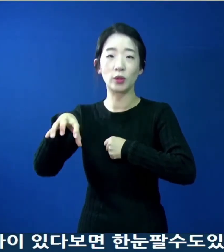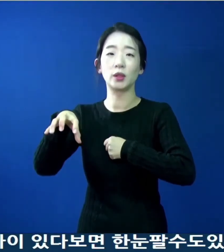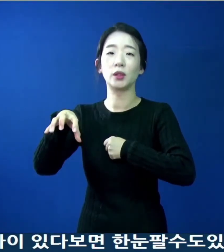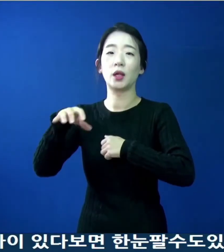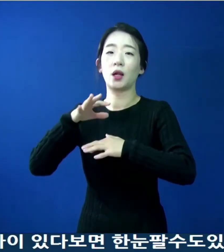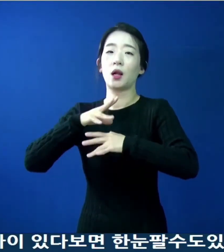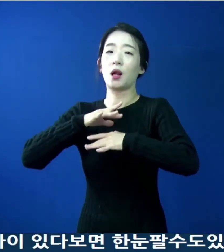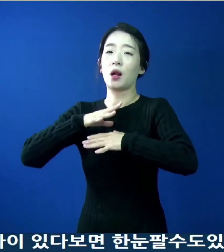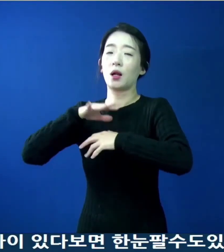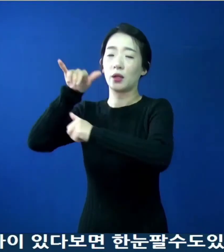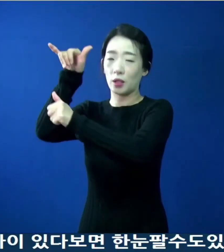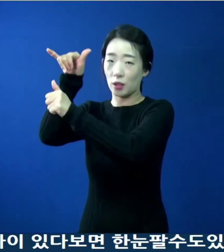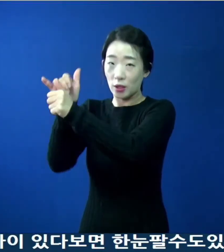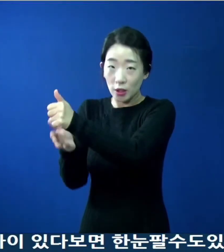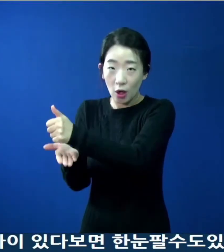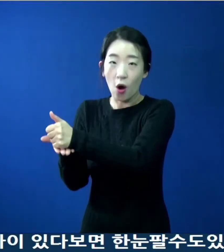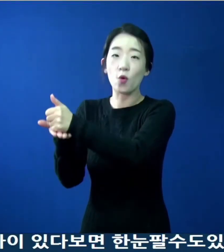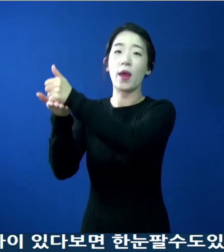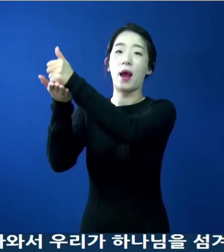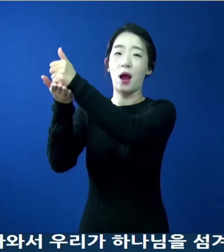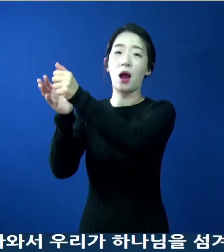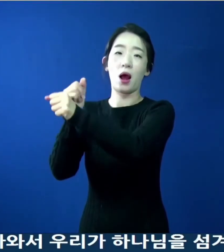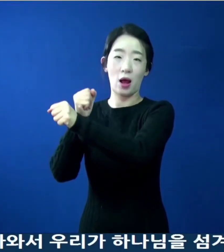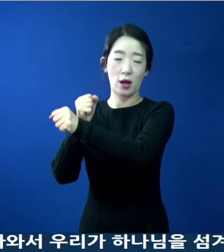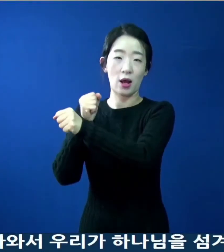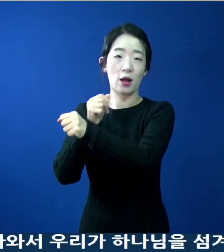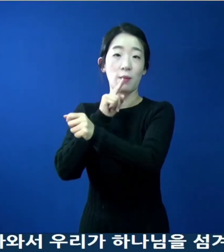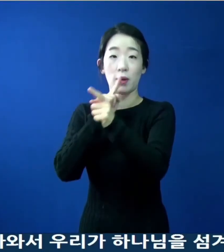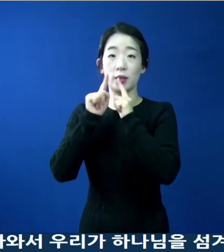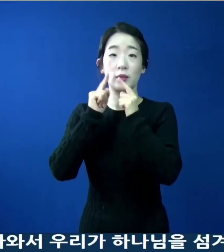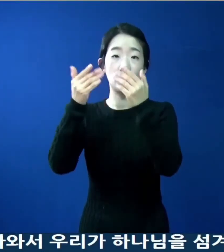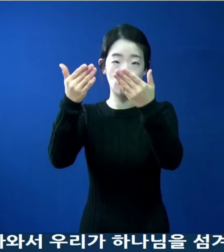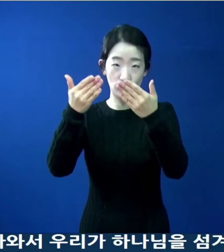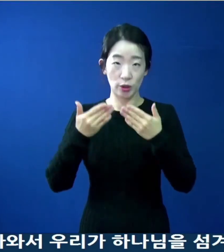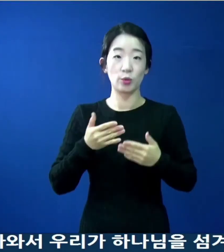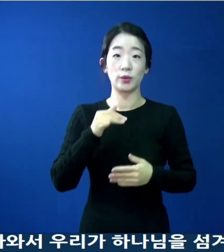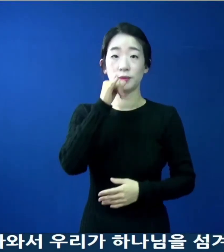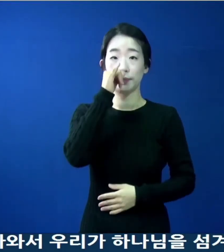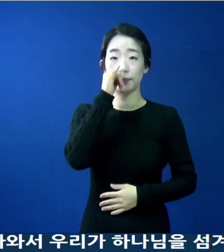그 표현 속에 함축해서 우리에게 던져주는 겁니다.